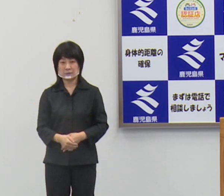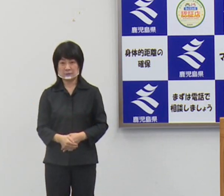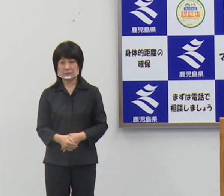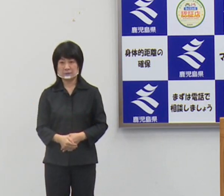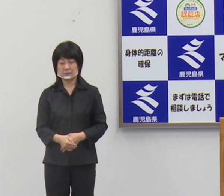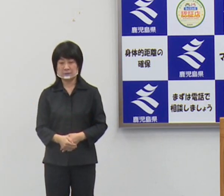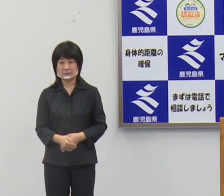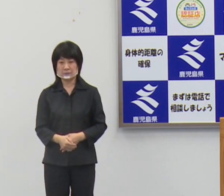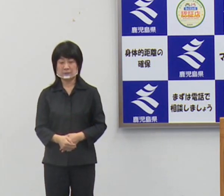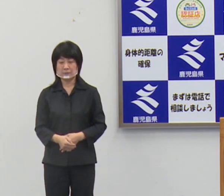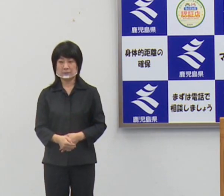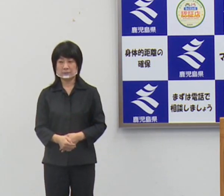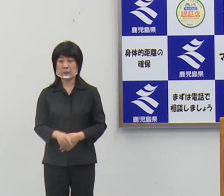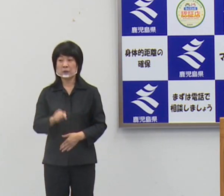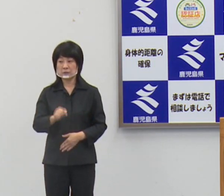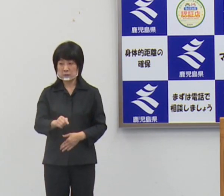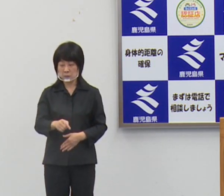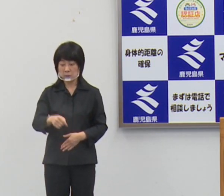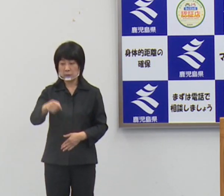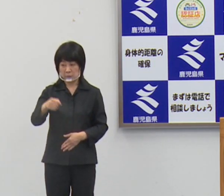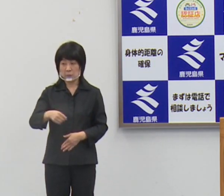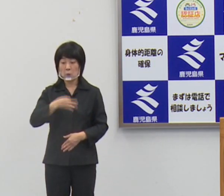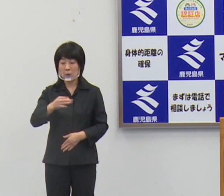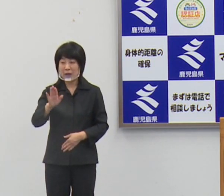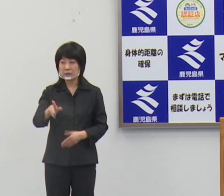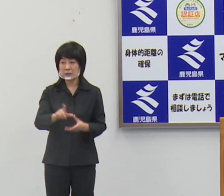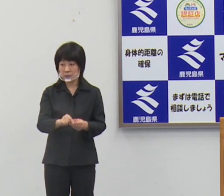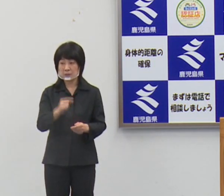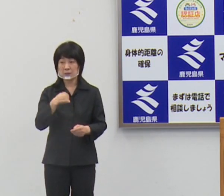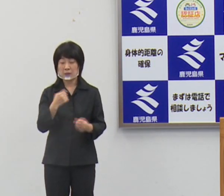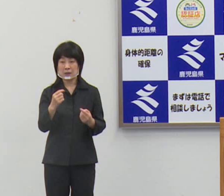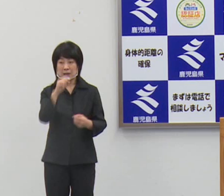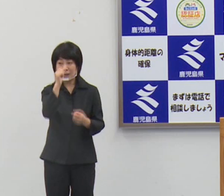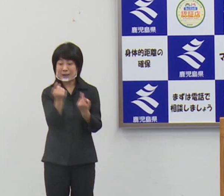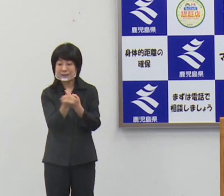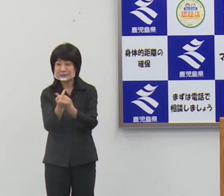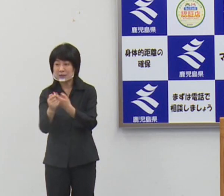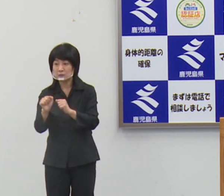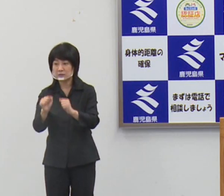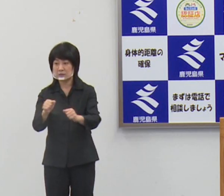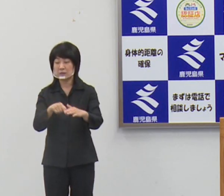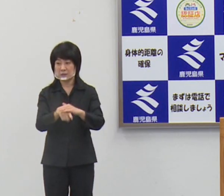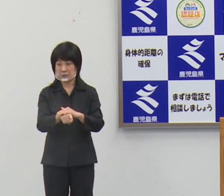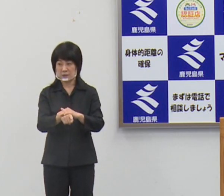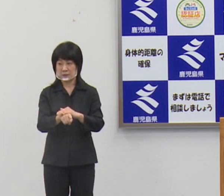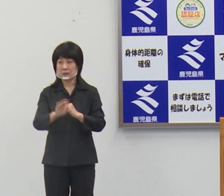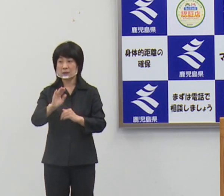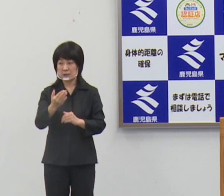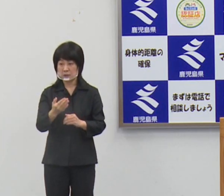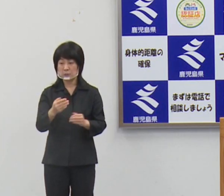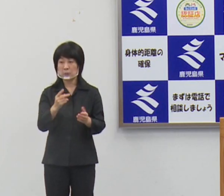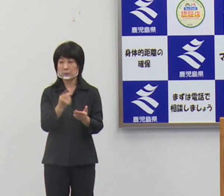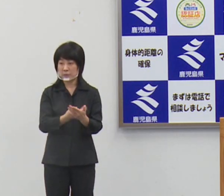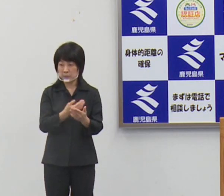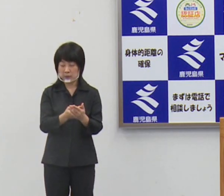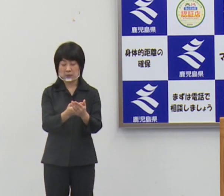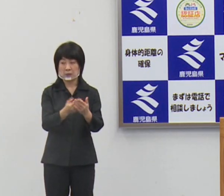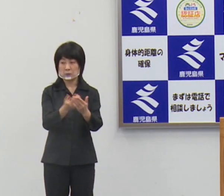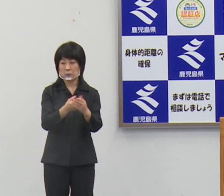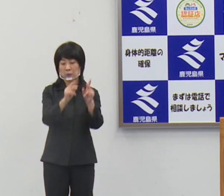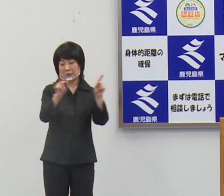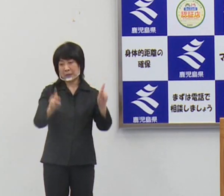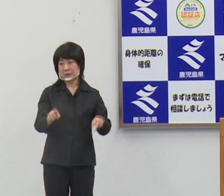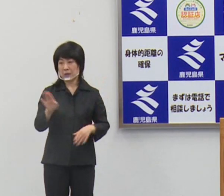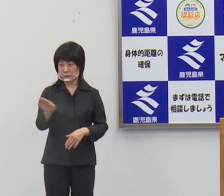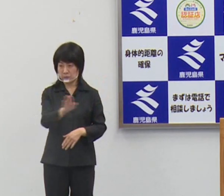ことがあって、でその都度、まあ、改善をしてきたところではあるんですけれども、まあ、依然としてやはりそこがまあ、忙しさにかまけて